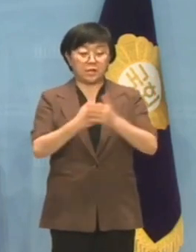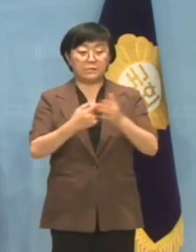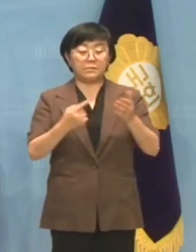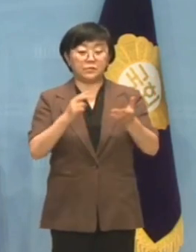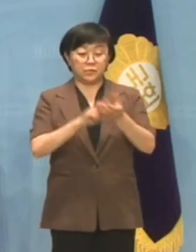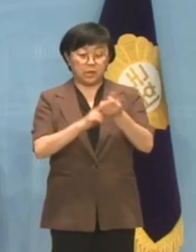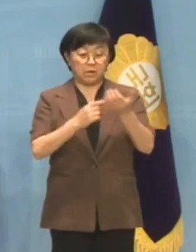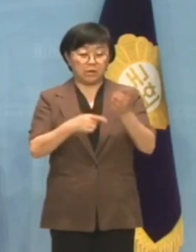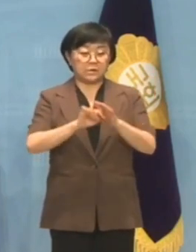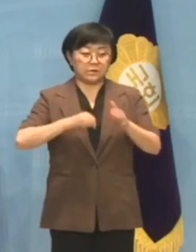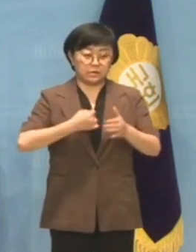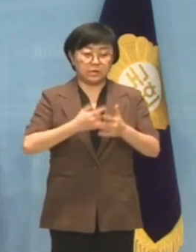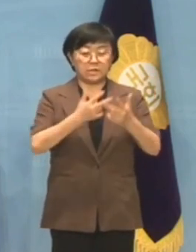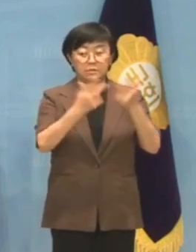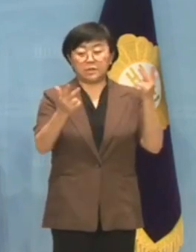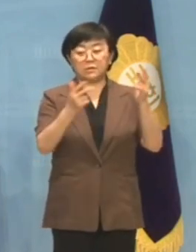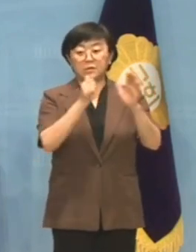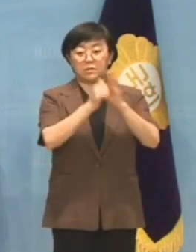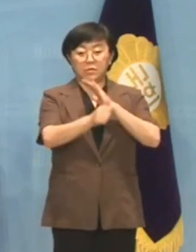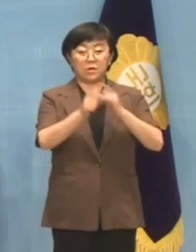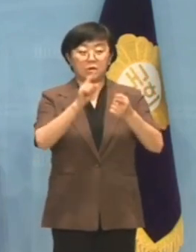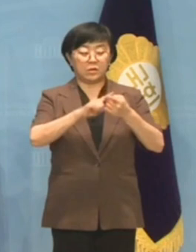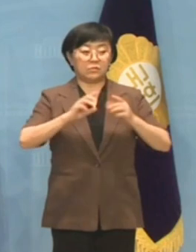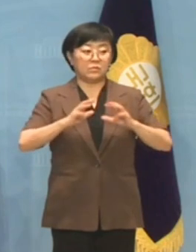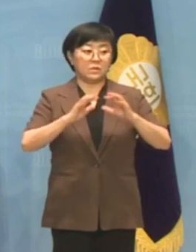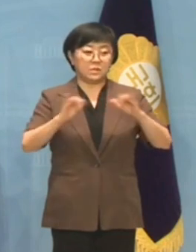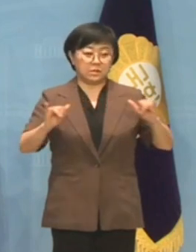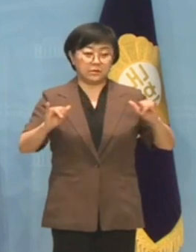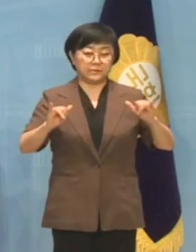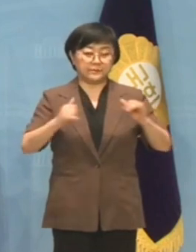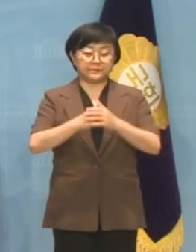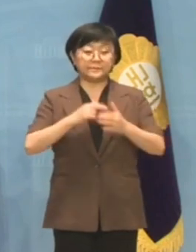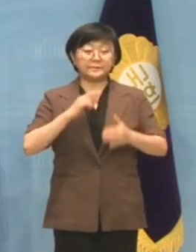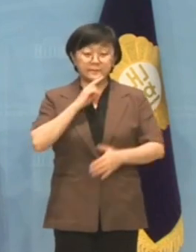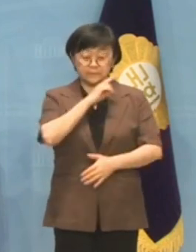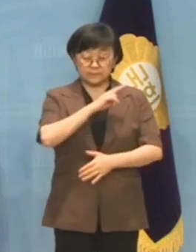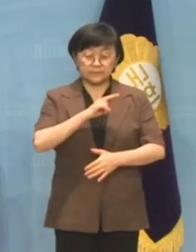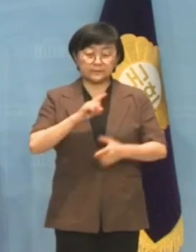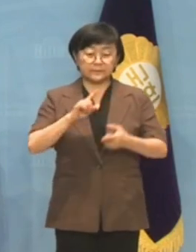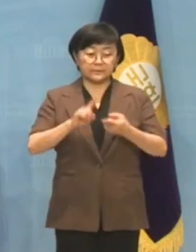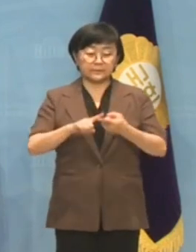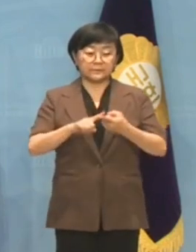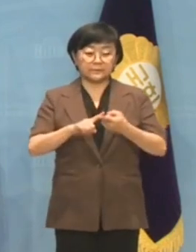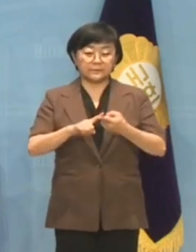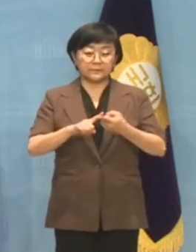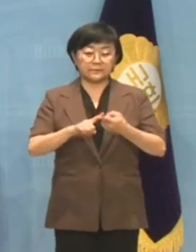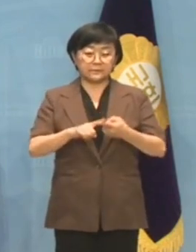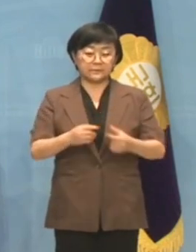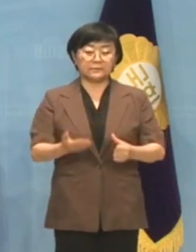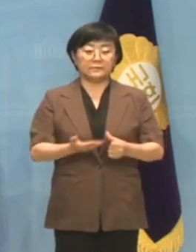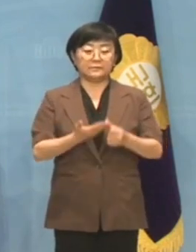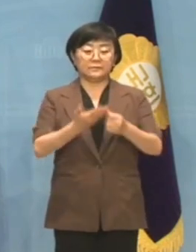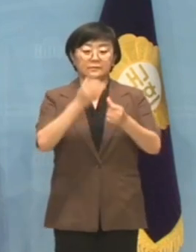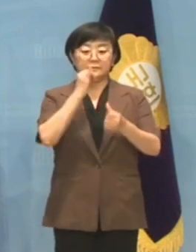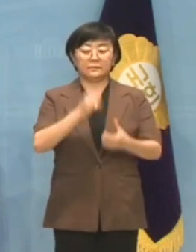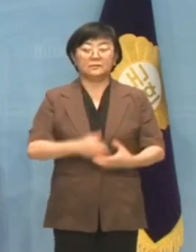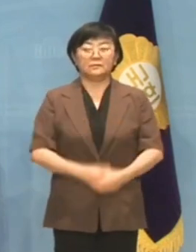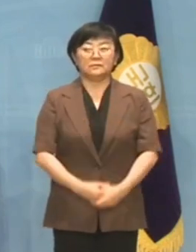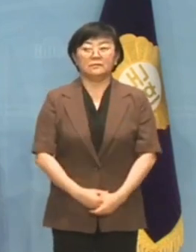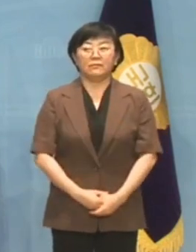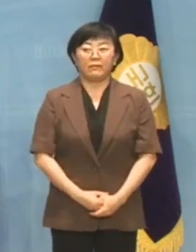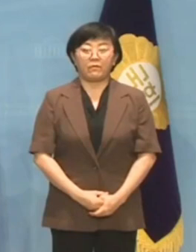민주당 스스로 이재명 대표에 대한 국민적 의심과 의혹을 키우는 꼴이 될